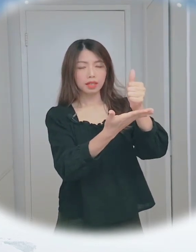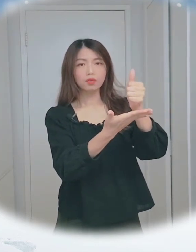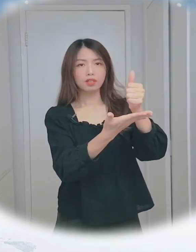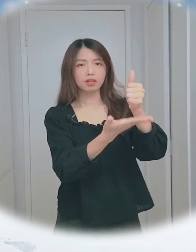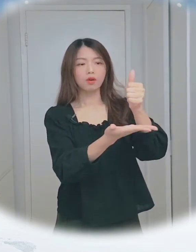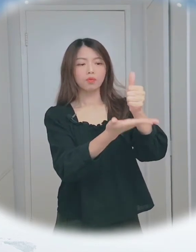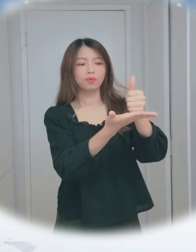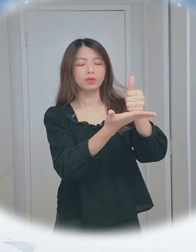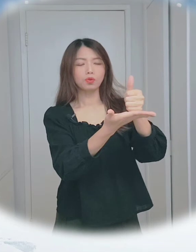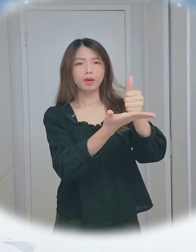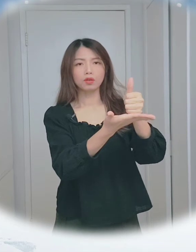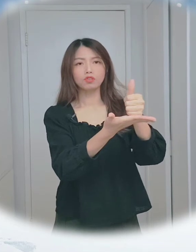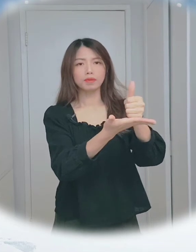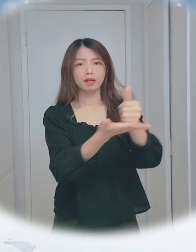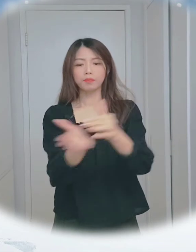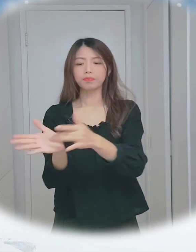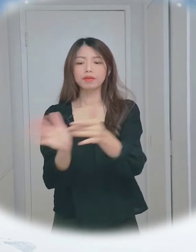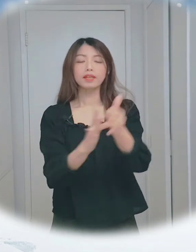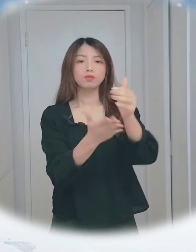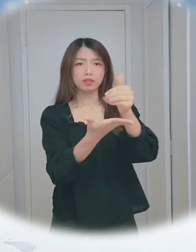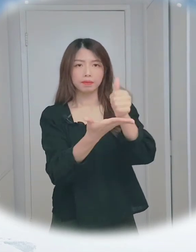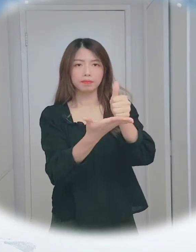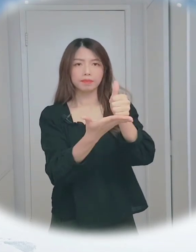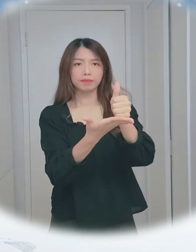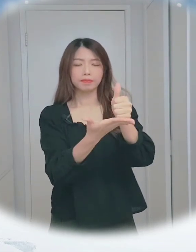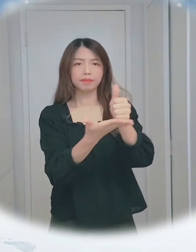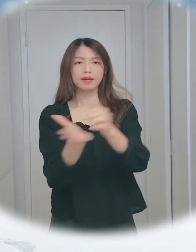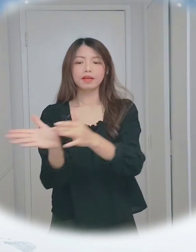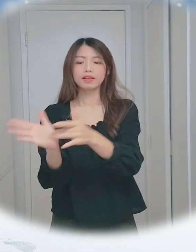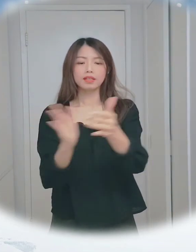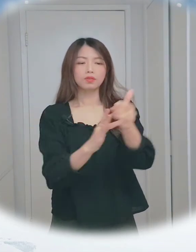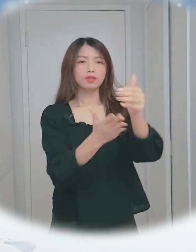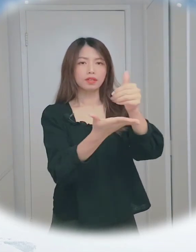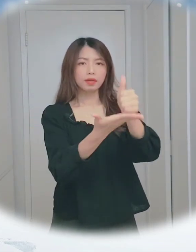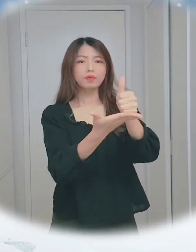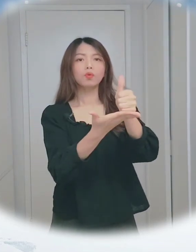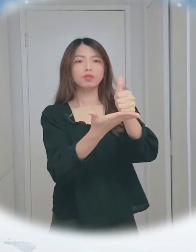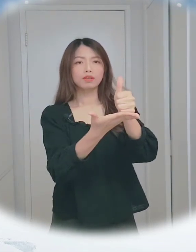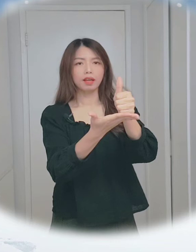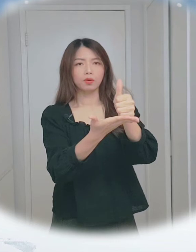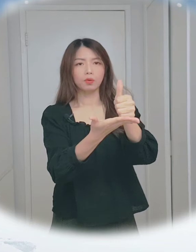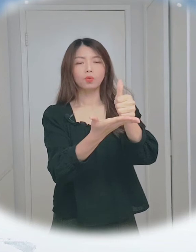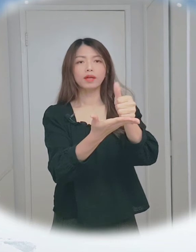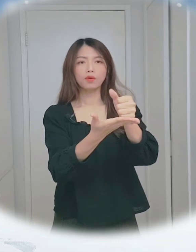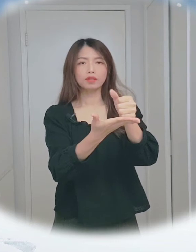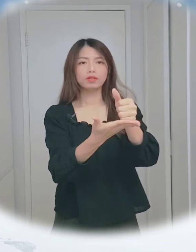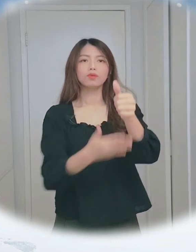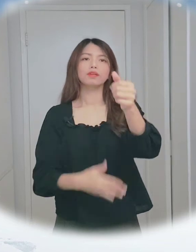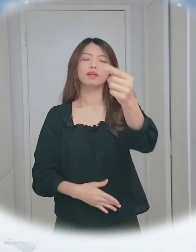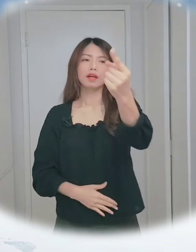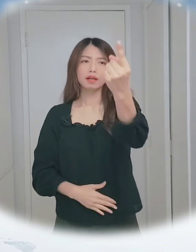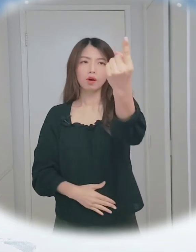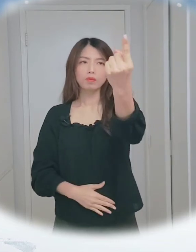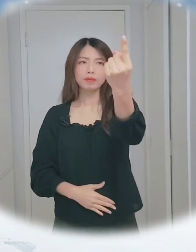태우셔서 왼손으로 받쳐주시면 돼요. 예수님 예수님 오셨대요. 오다라고 한